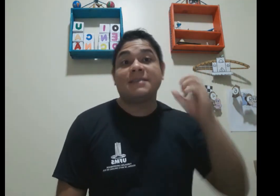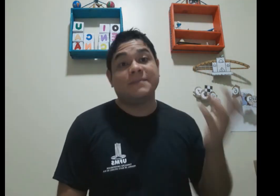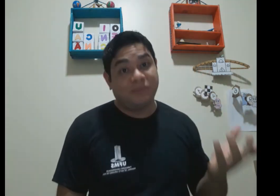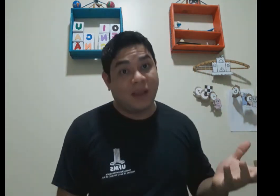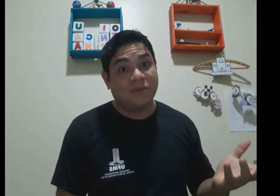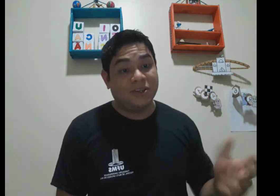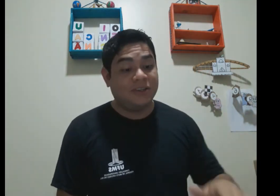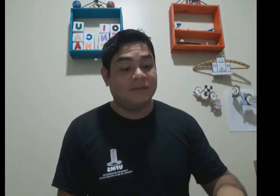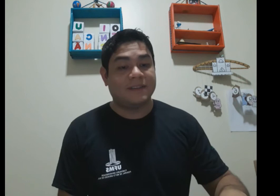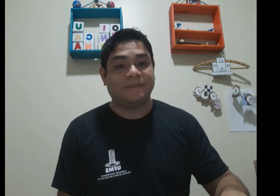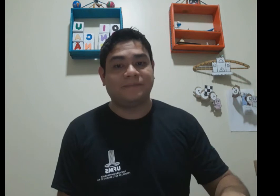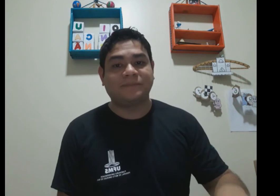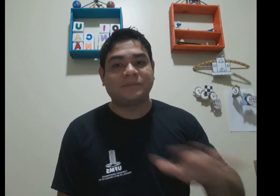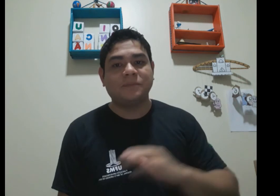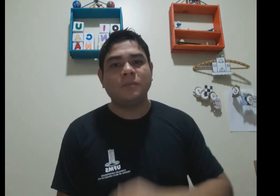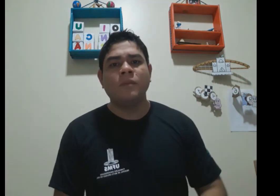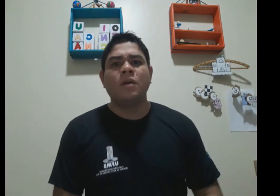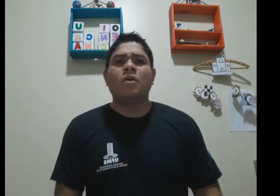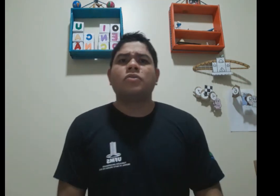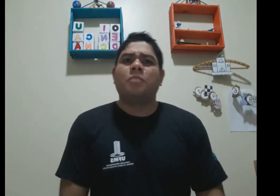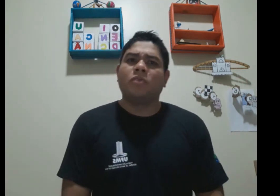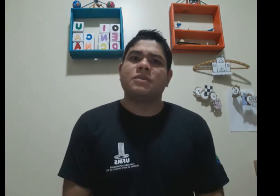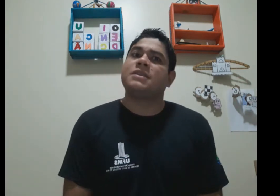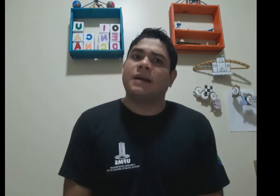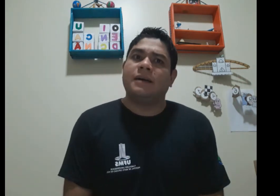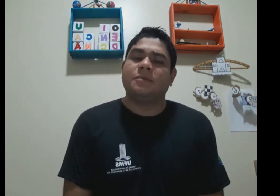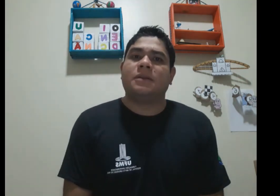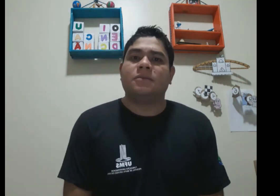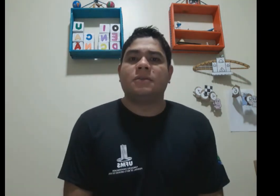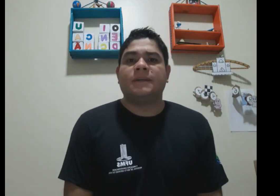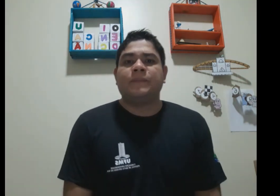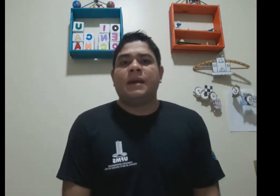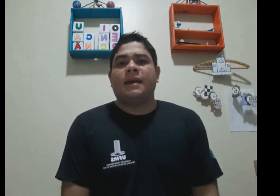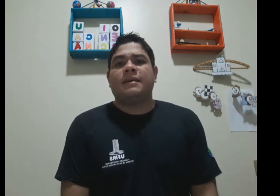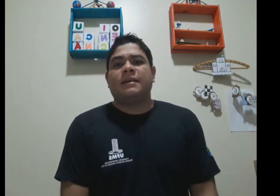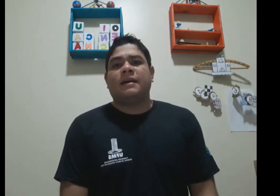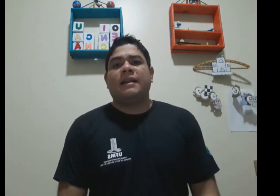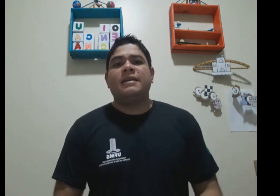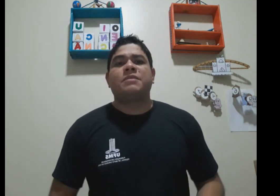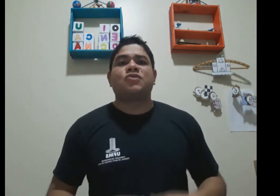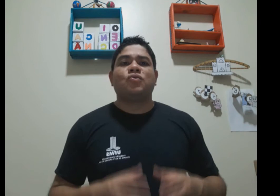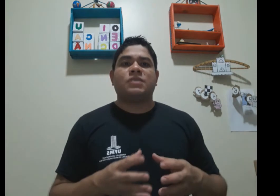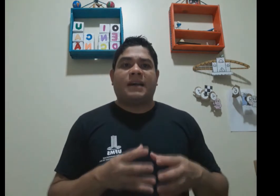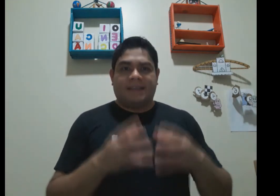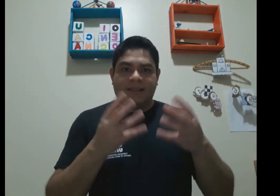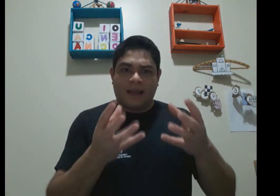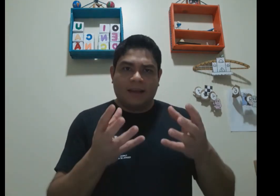experiências auditivas. Outro ponto destacado pela autora é que a Libras usa a sintaxe,